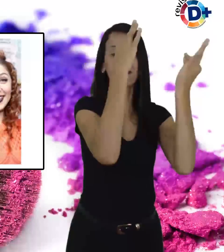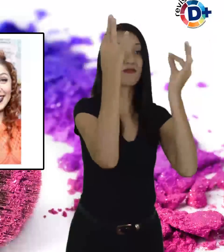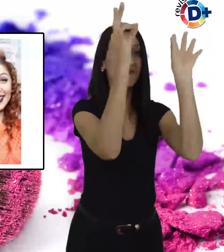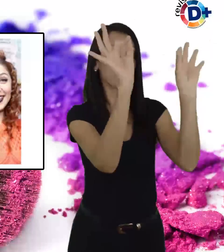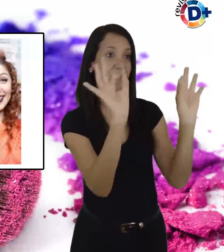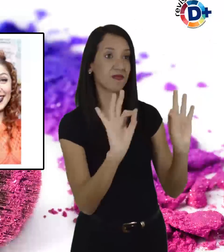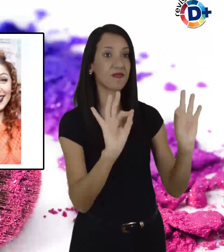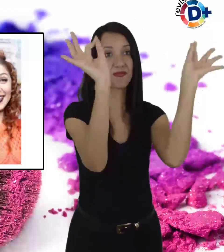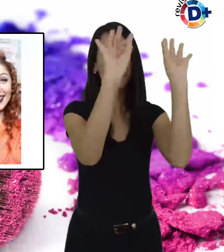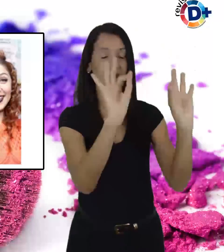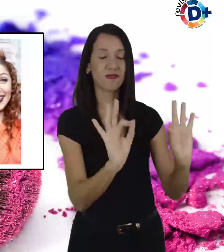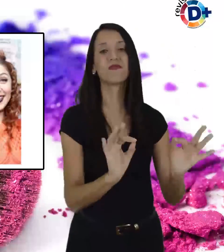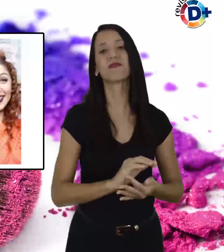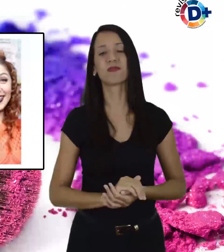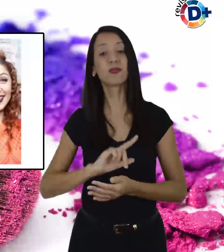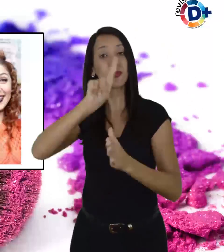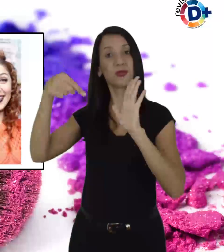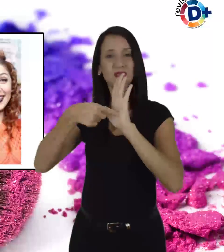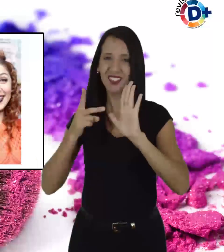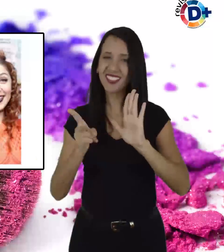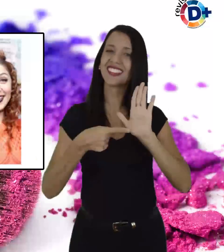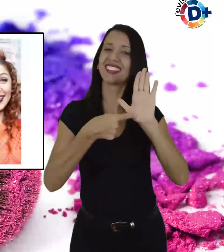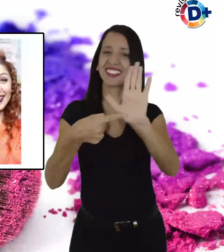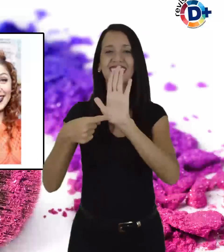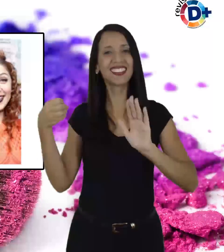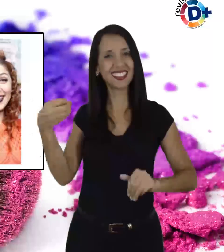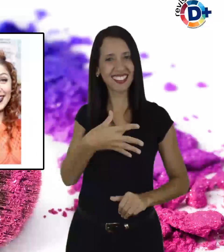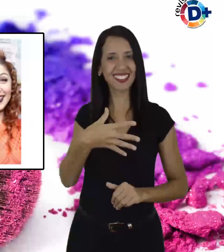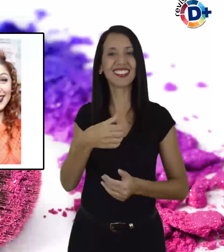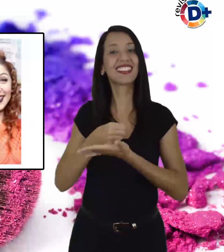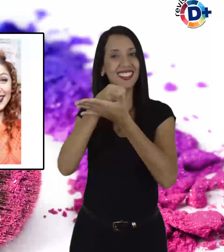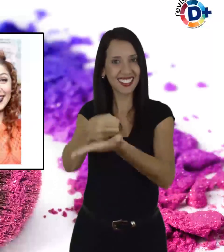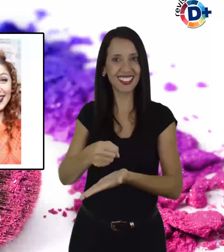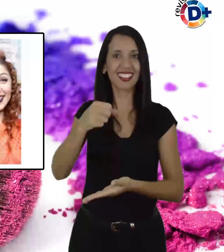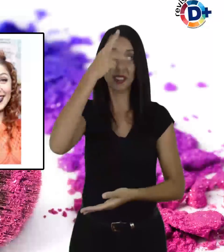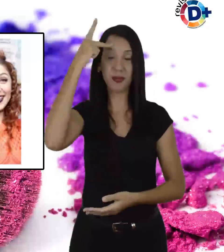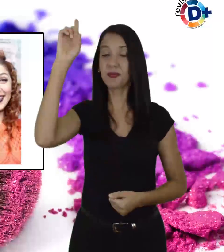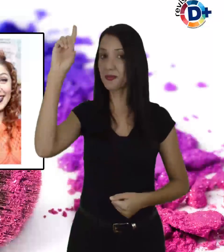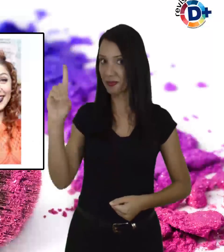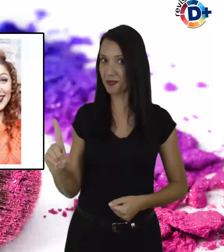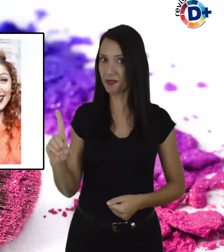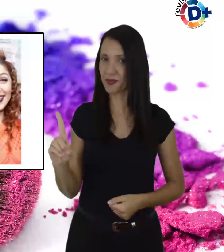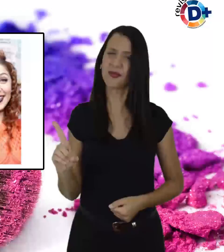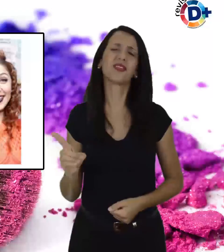O objetivo sempre será mostrar as novidades e apoiar as pessoas com deficiência, facilitando